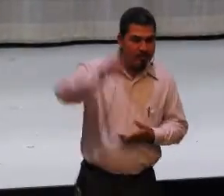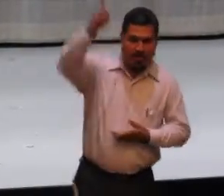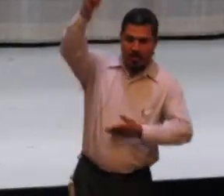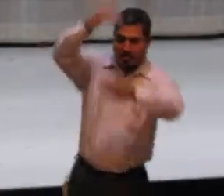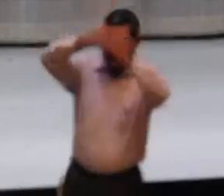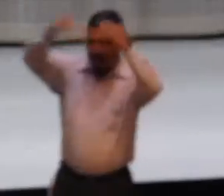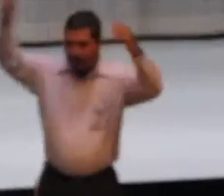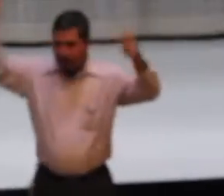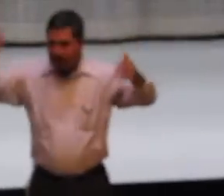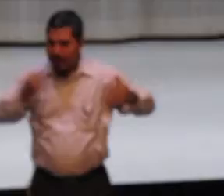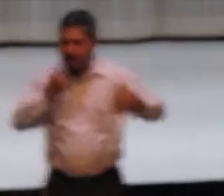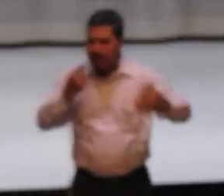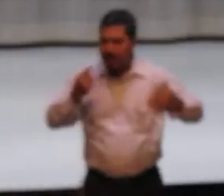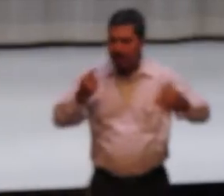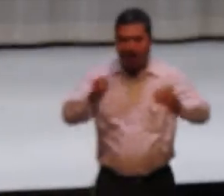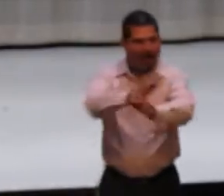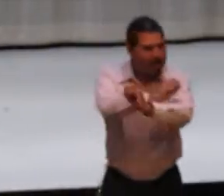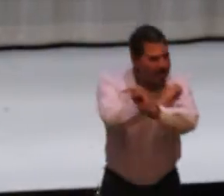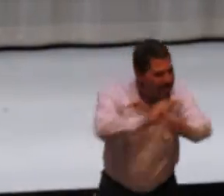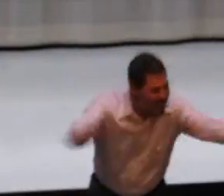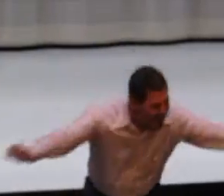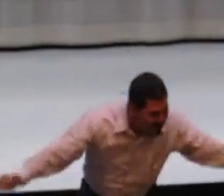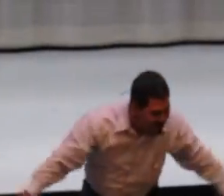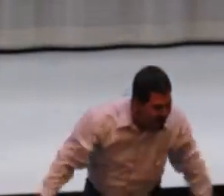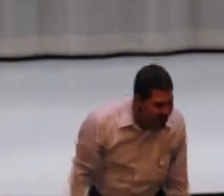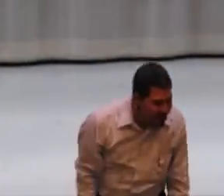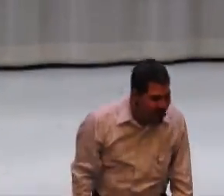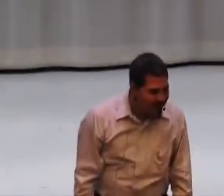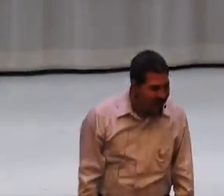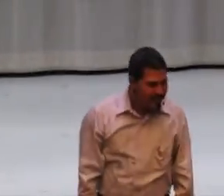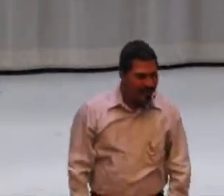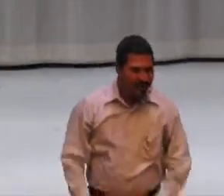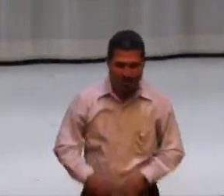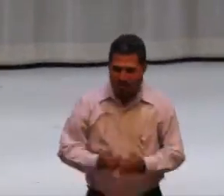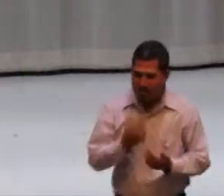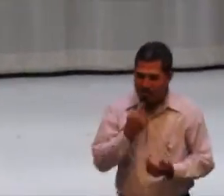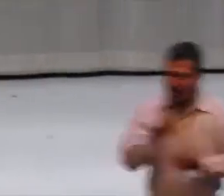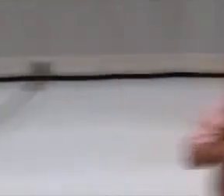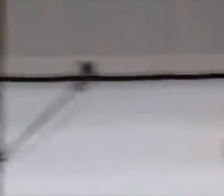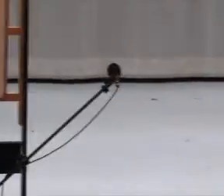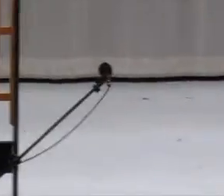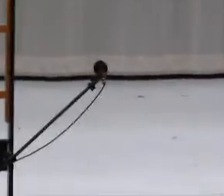Pero en el cielo, dice, ya no hay nada de eso. ¿Cómo es el lugar?